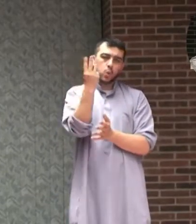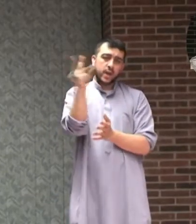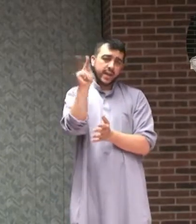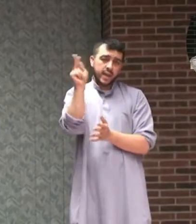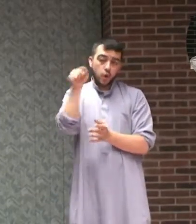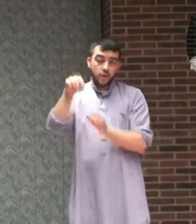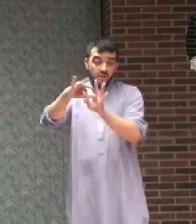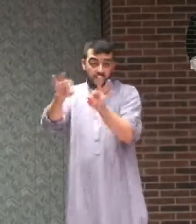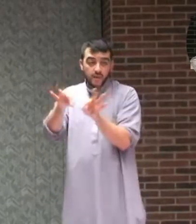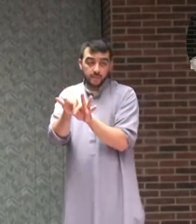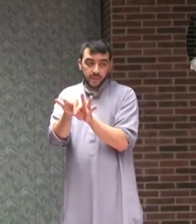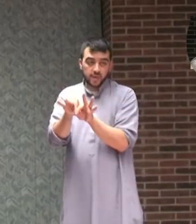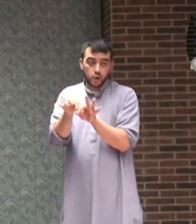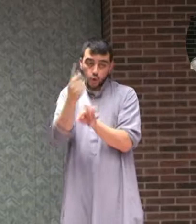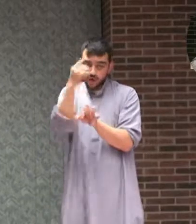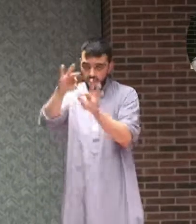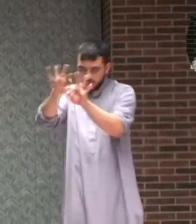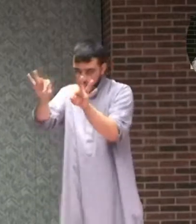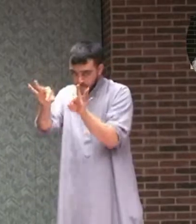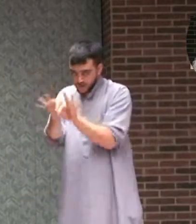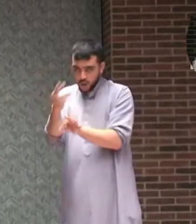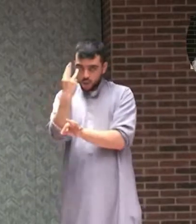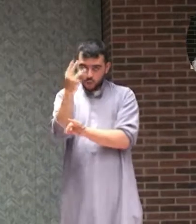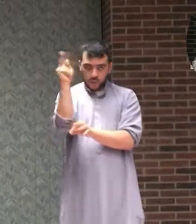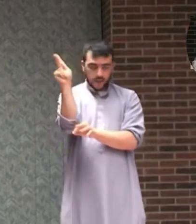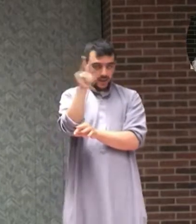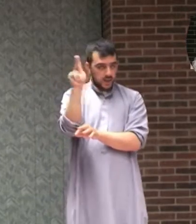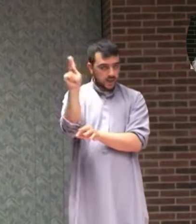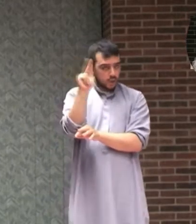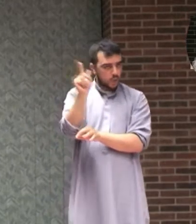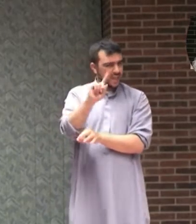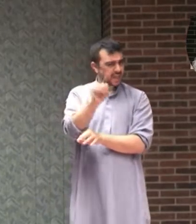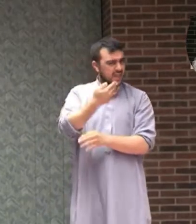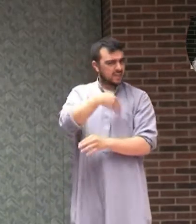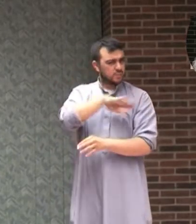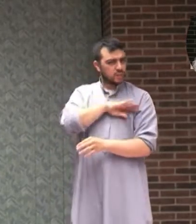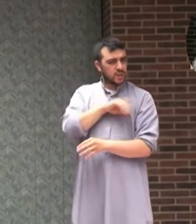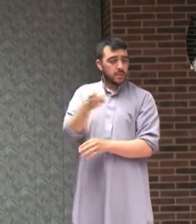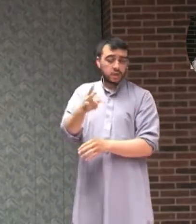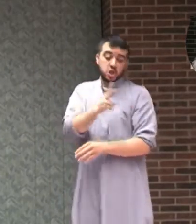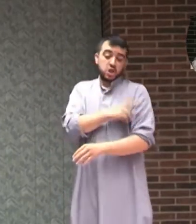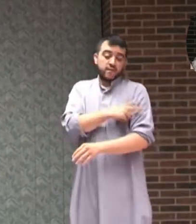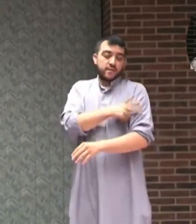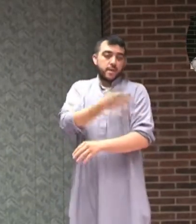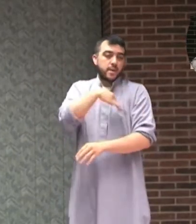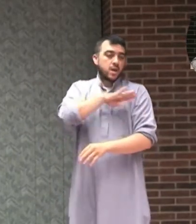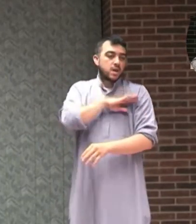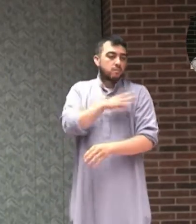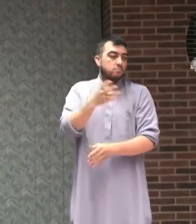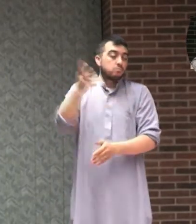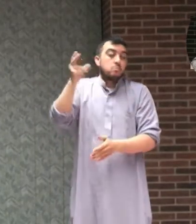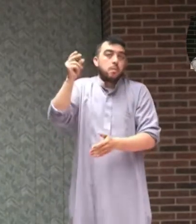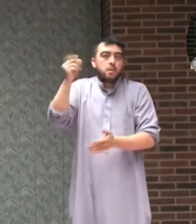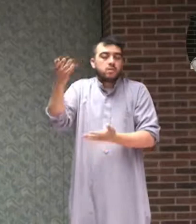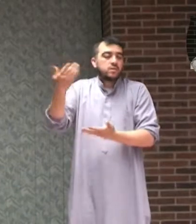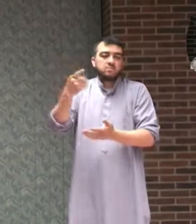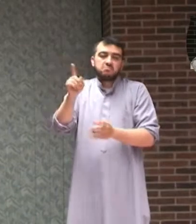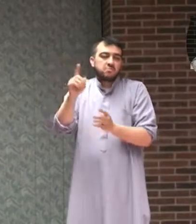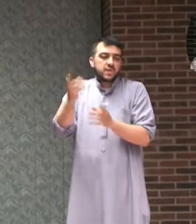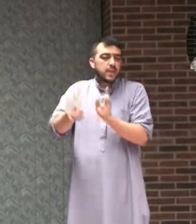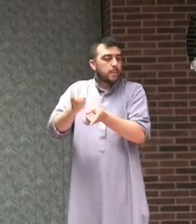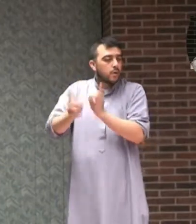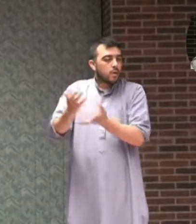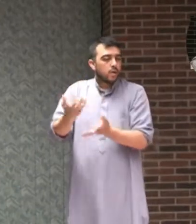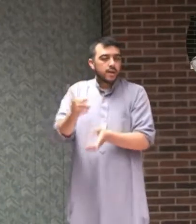dans chaque famille, c'est-à-dire 3 kilos par tête. Et la responsabilité de cela revient au chef de famille.